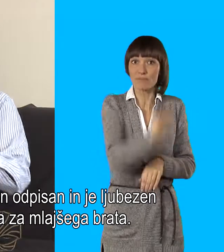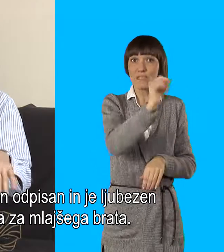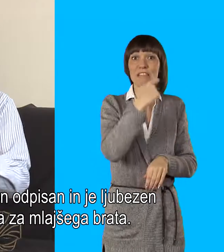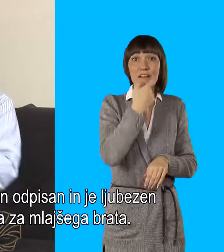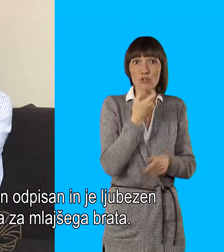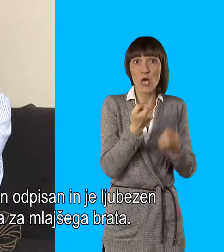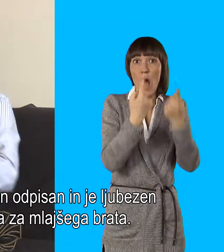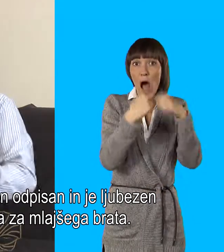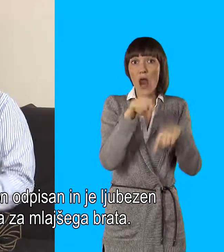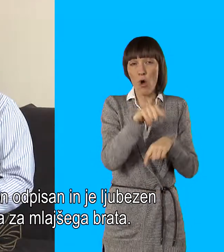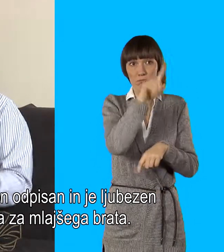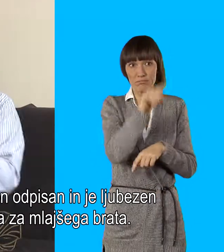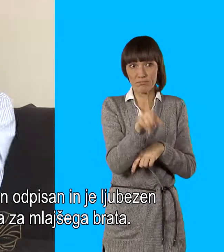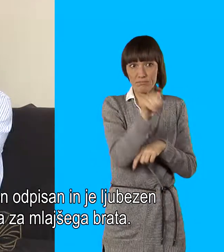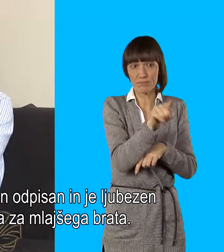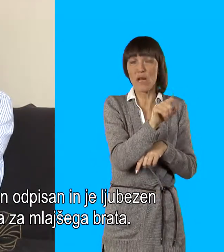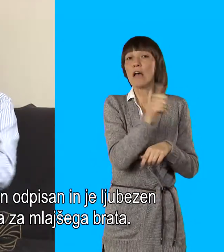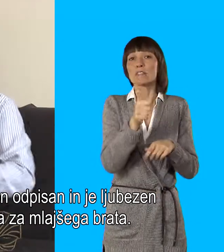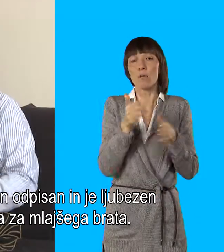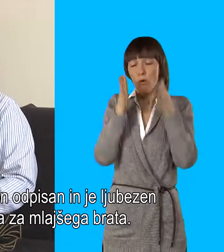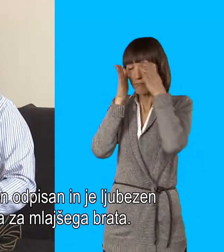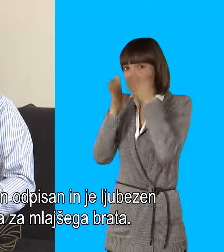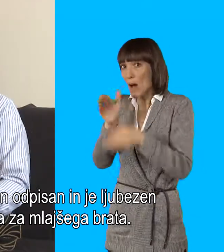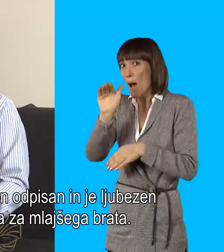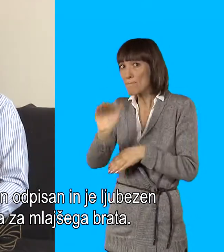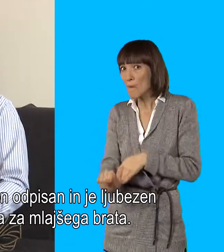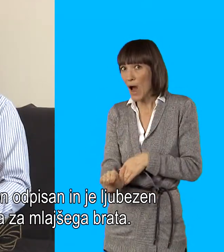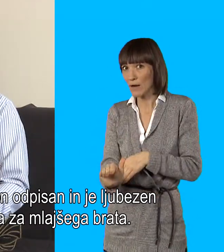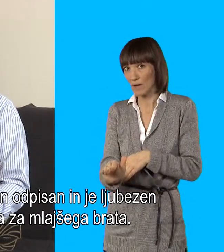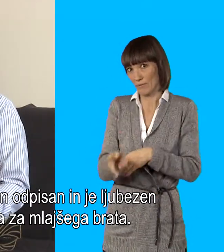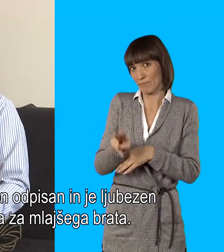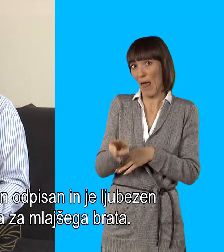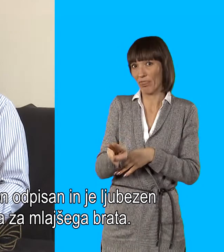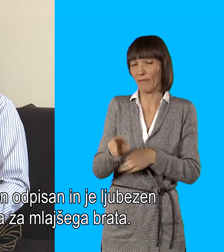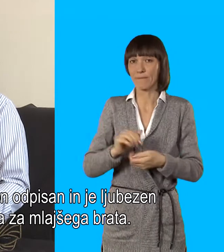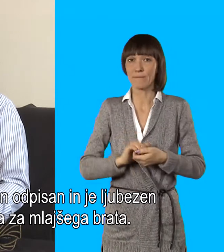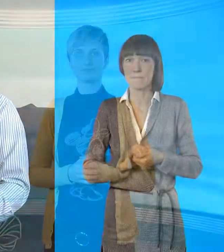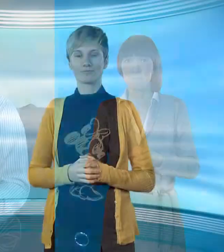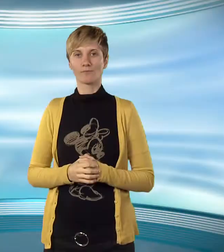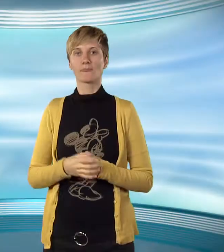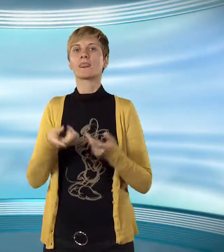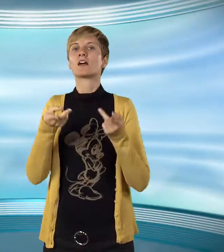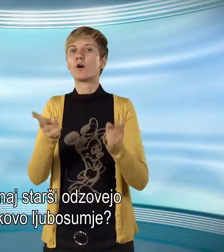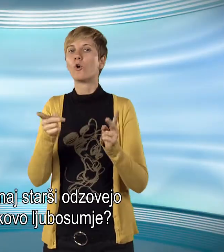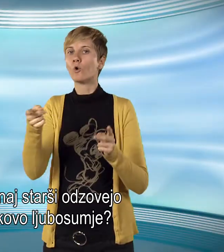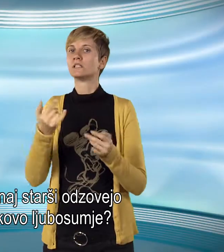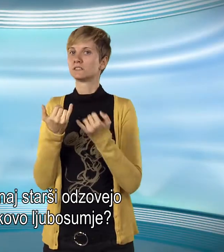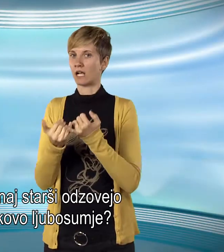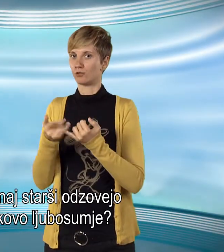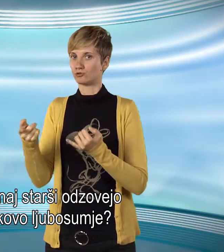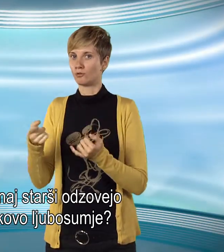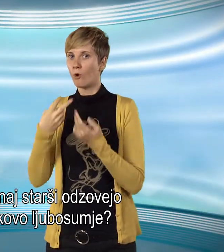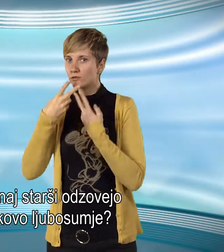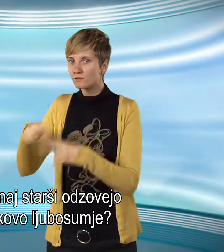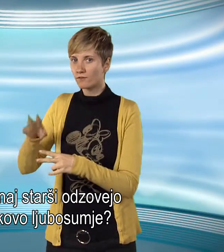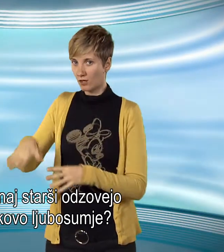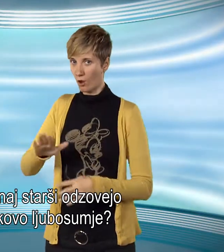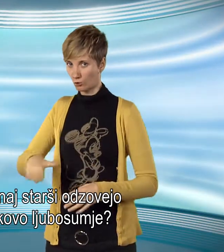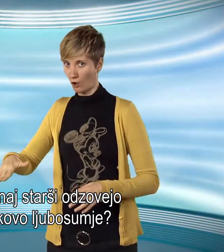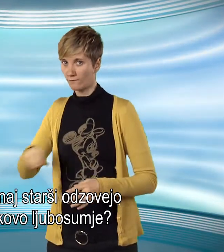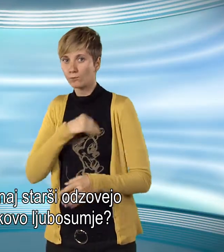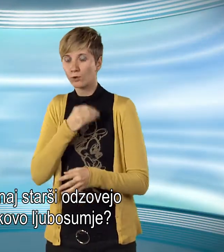da bomo zaradi tega dobili manj ljubezni in naklonjenosti. Ali je ljubosumje normalno